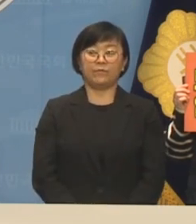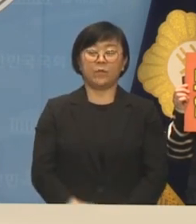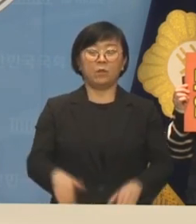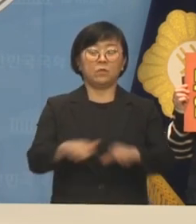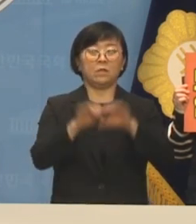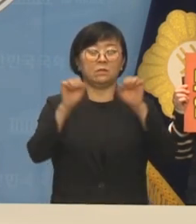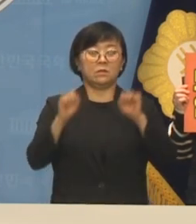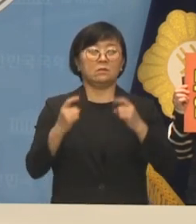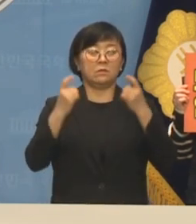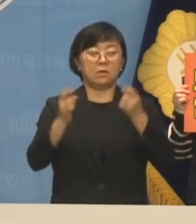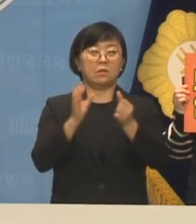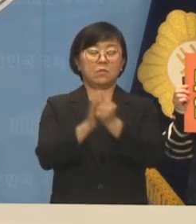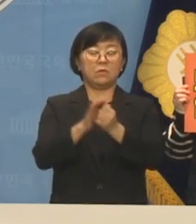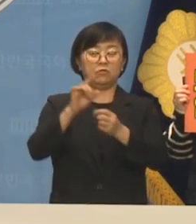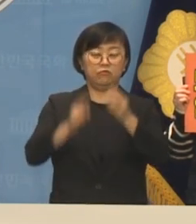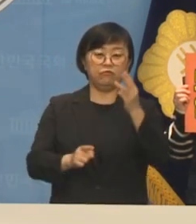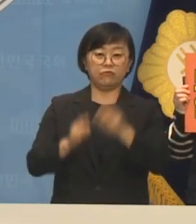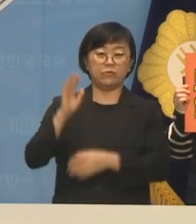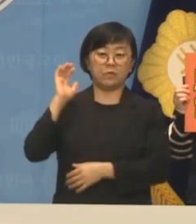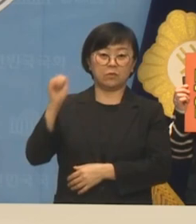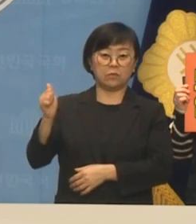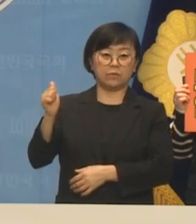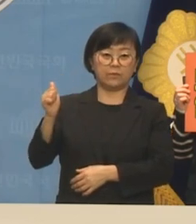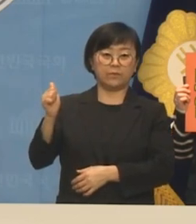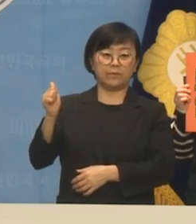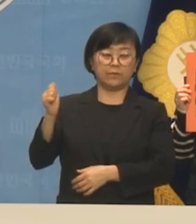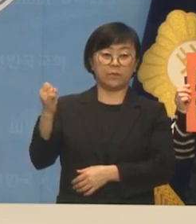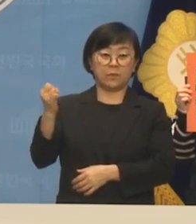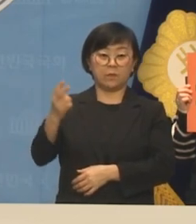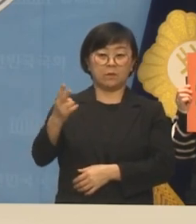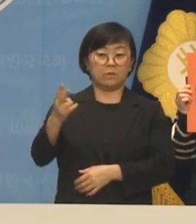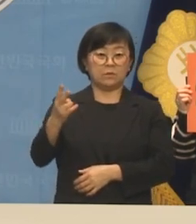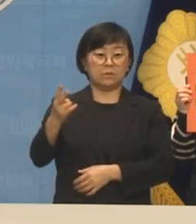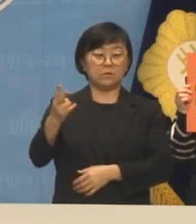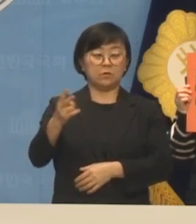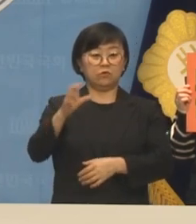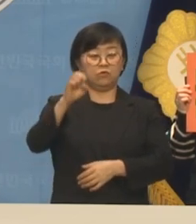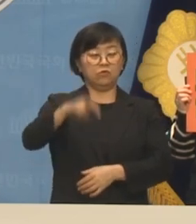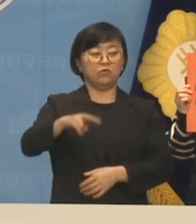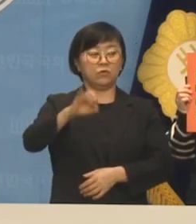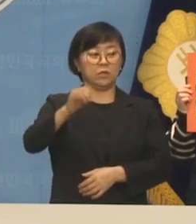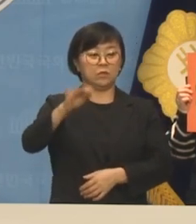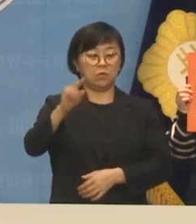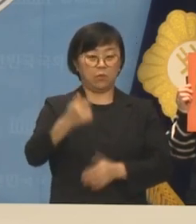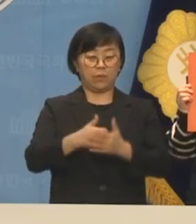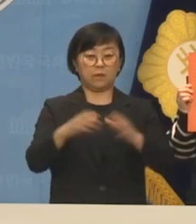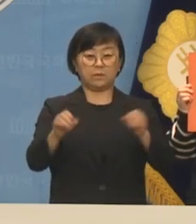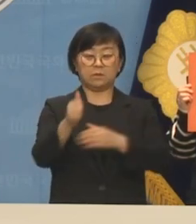문체부 장관을 임명한 윤석열 대통령 그리고 유인촌 장관 그리고